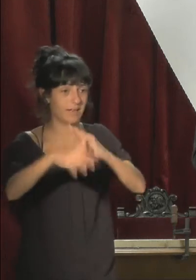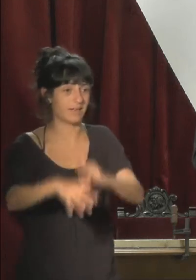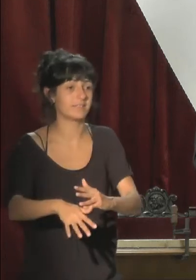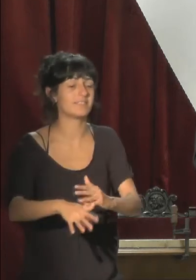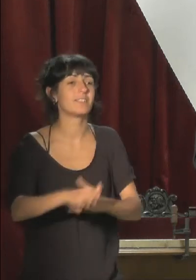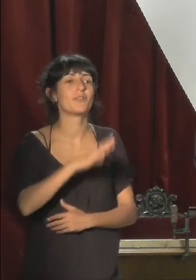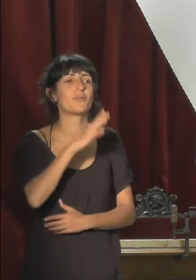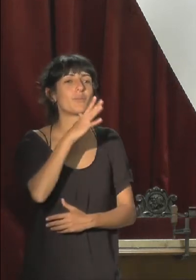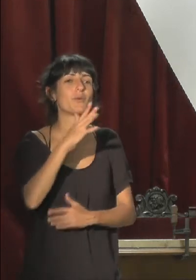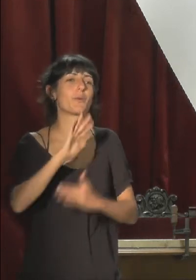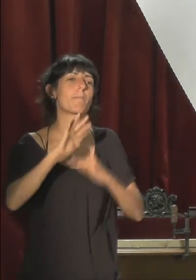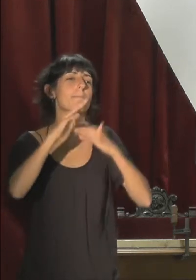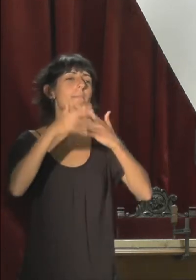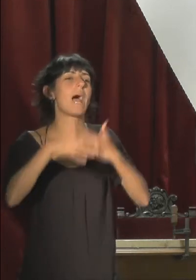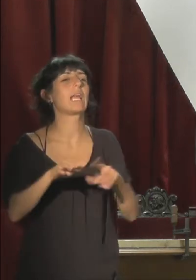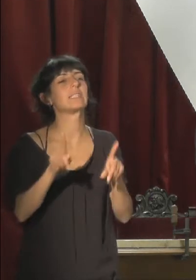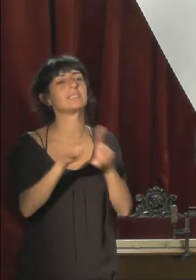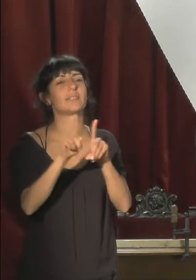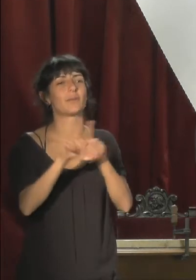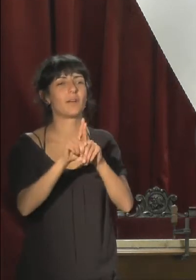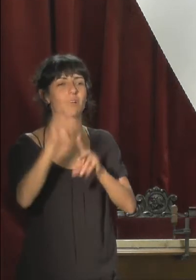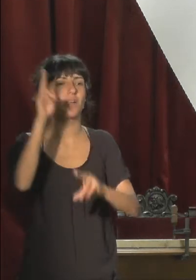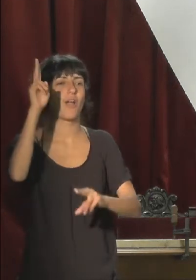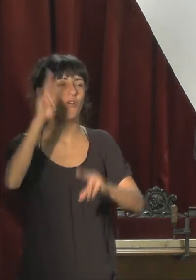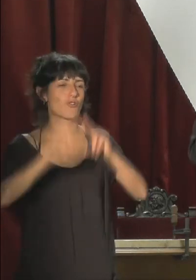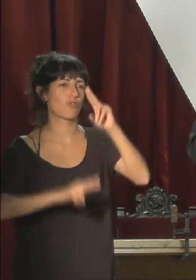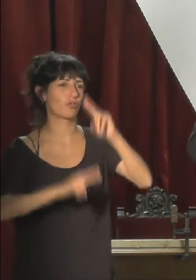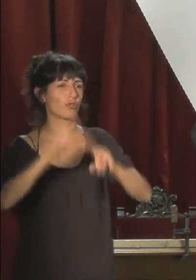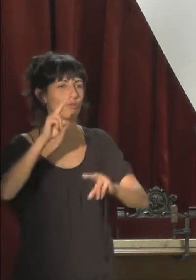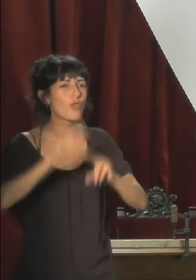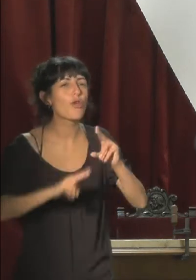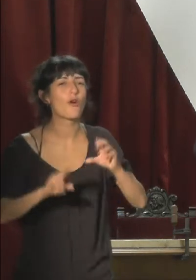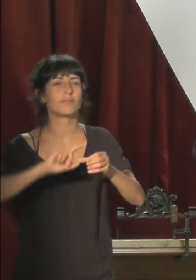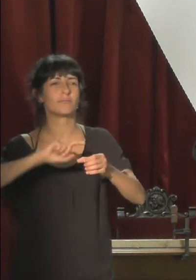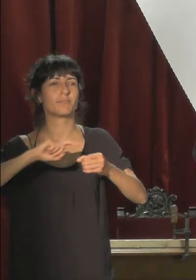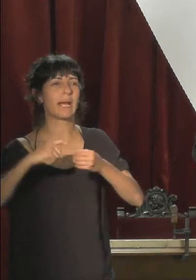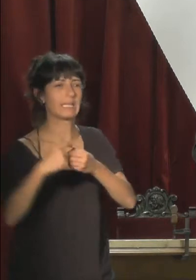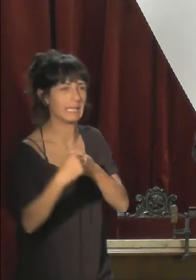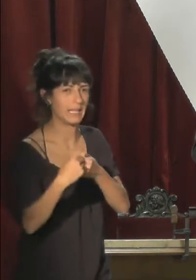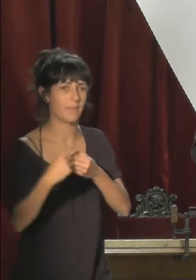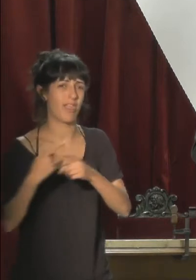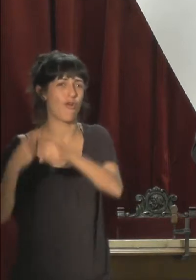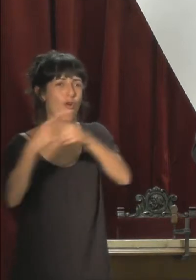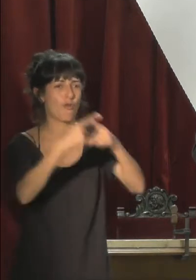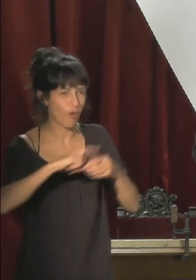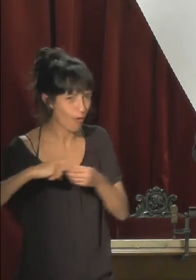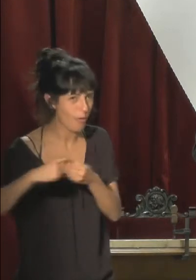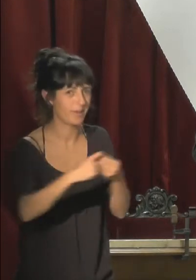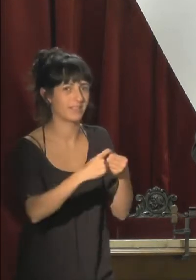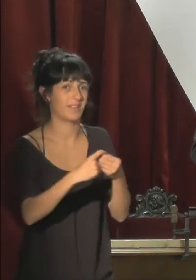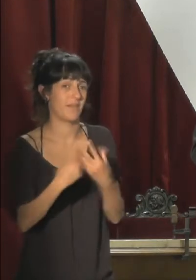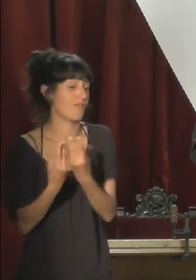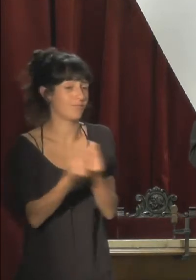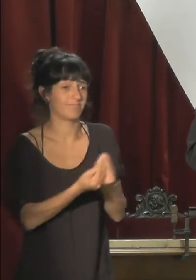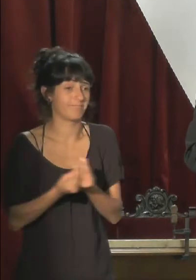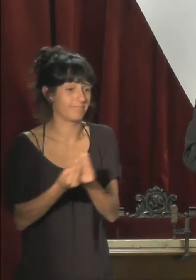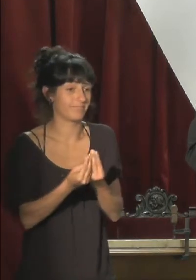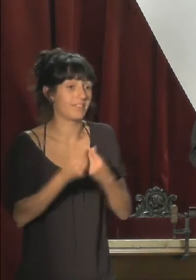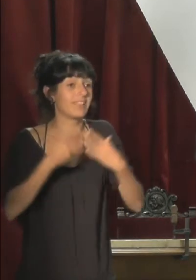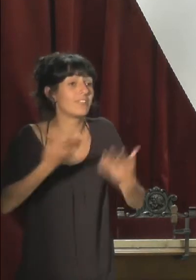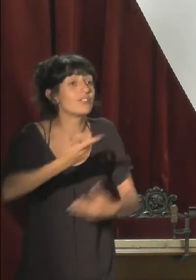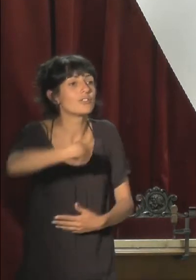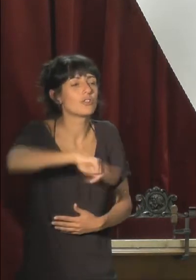porque a Marea é unha construción e unha participación e unha coparticipación colectiva, defenderemos un